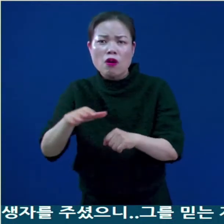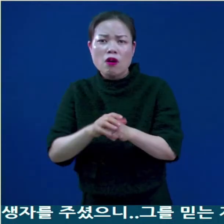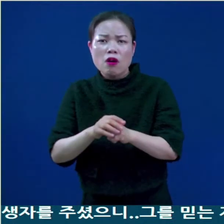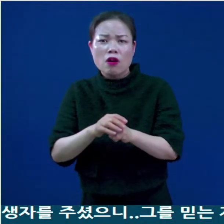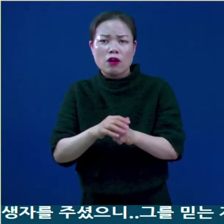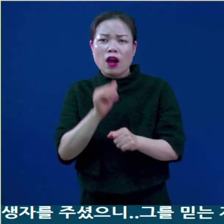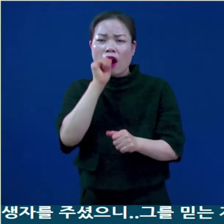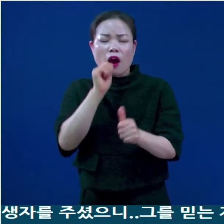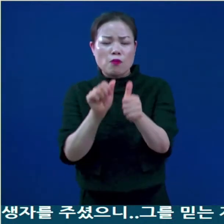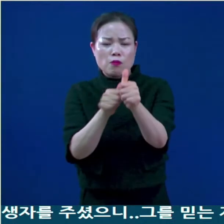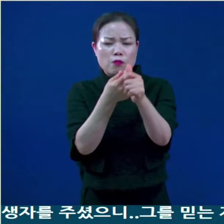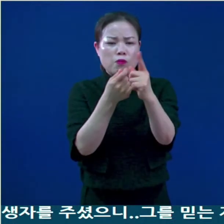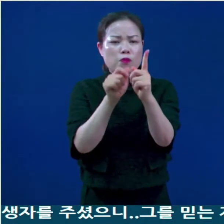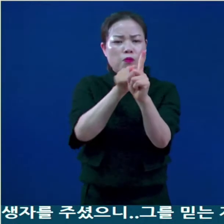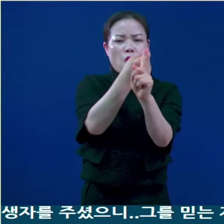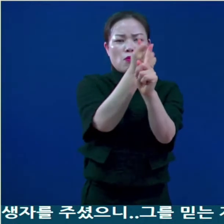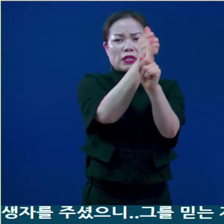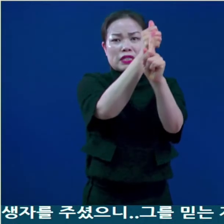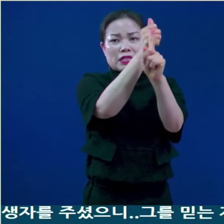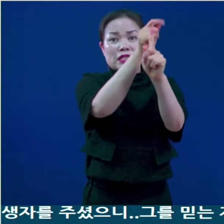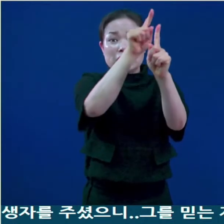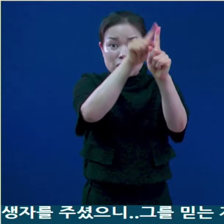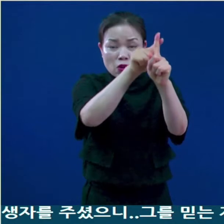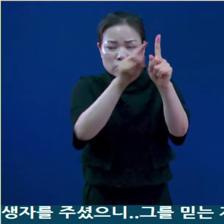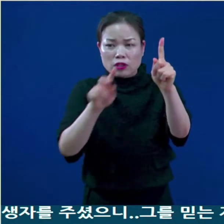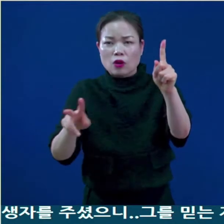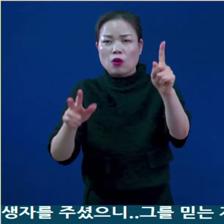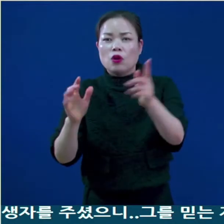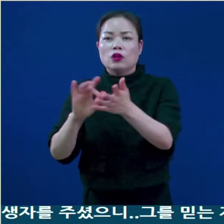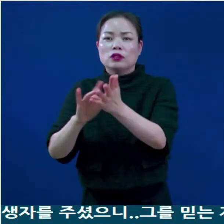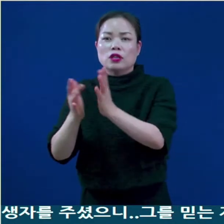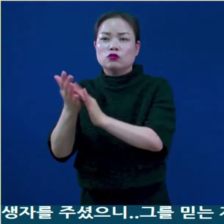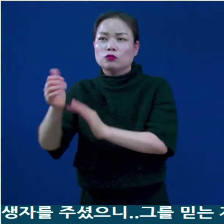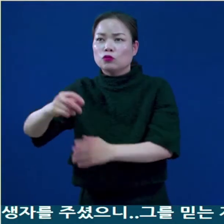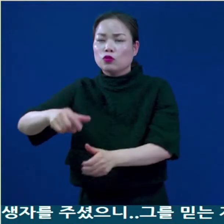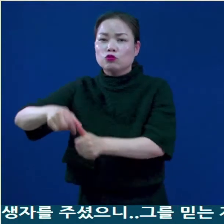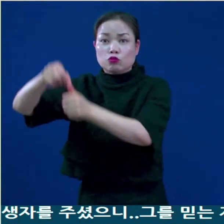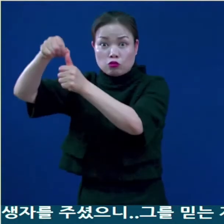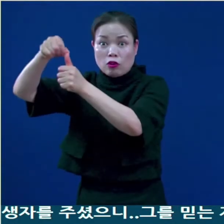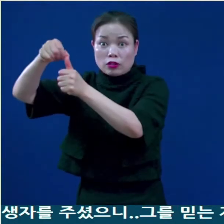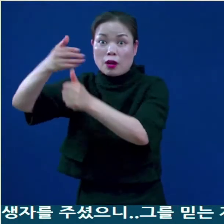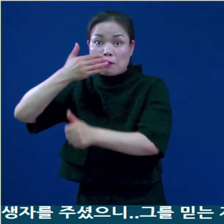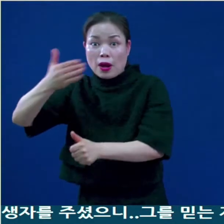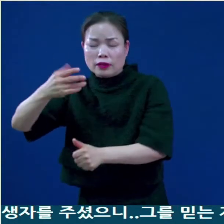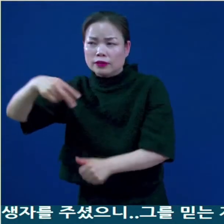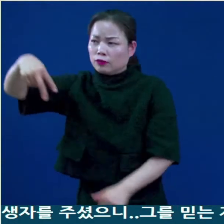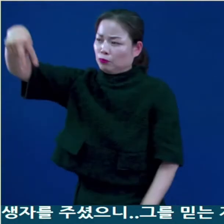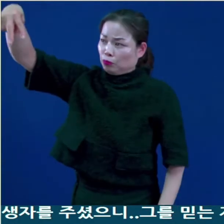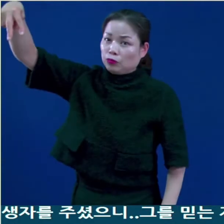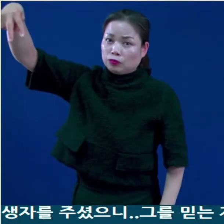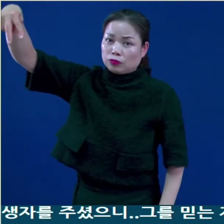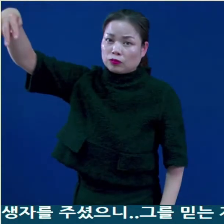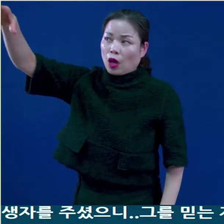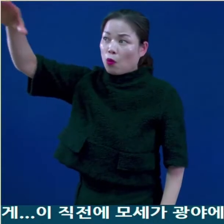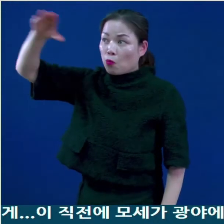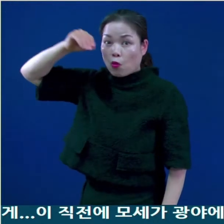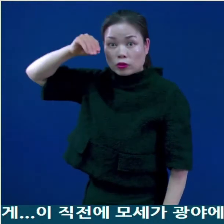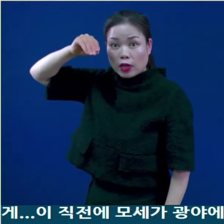들린 것처럼 인자도 들려야 하리라. 구원을 위해서 들리는 인자의